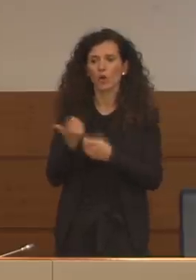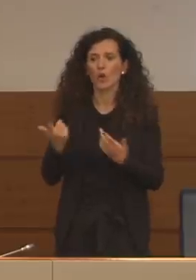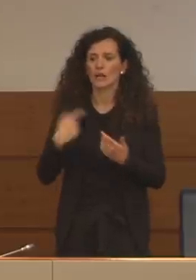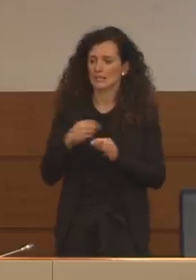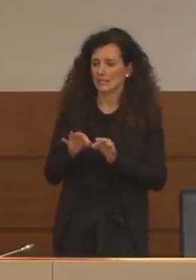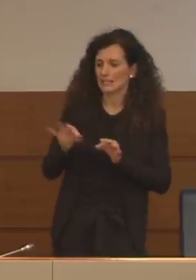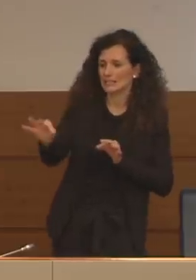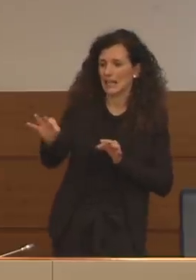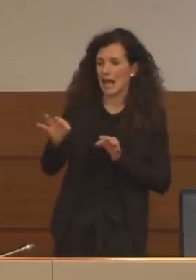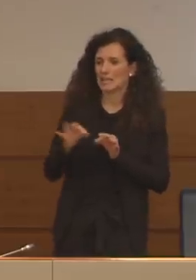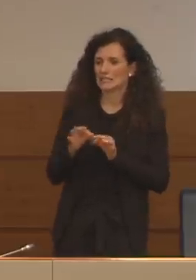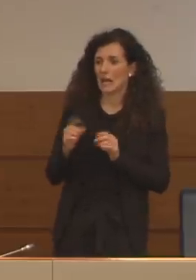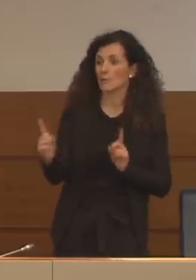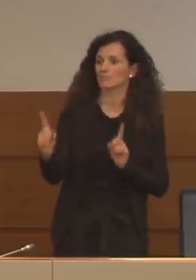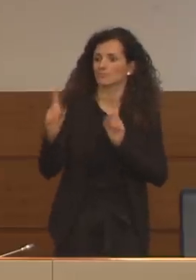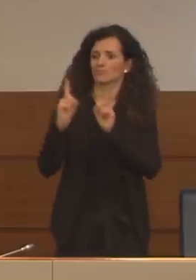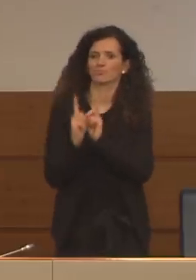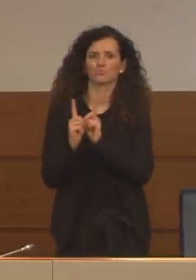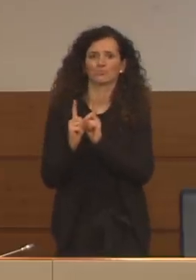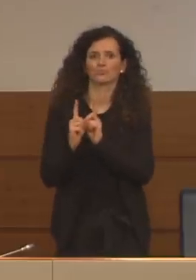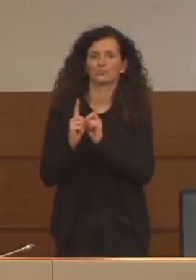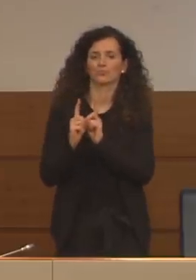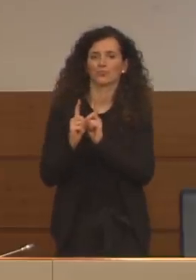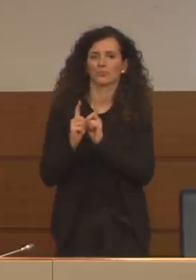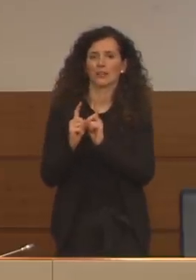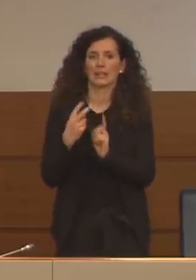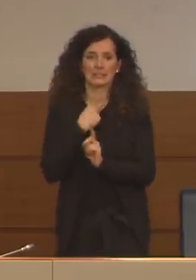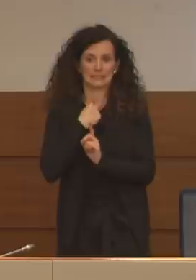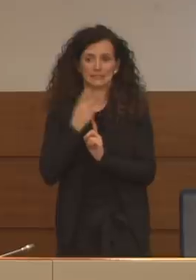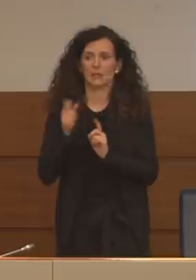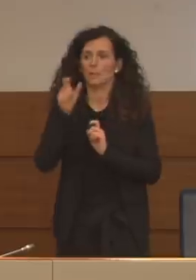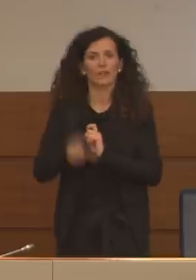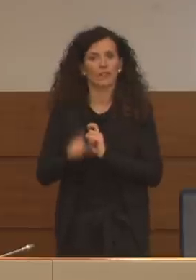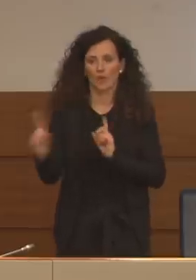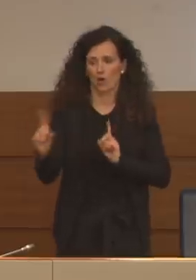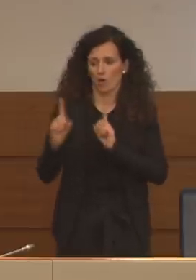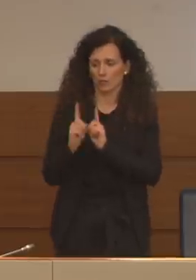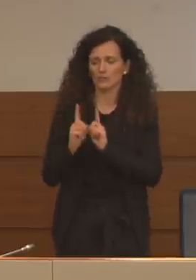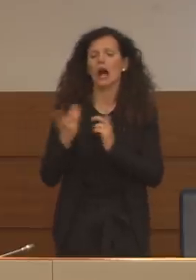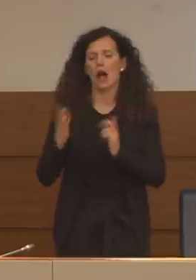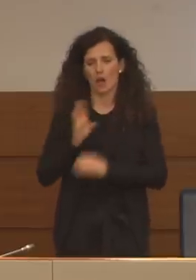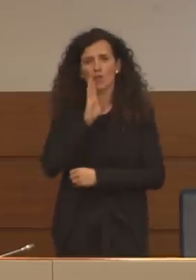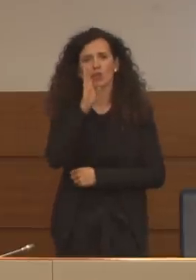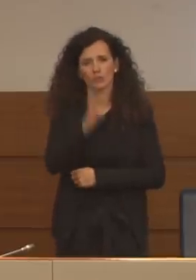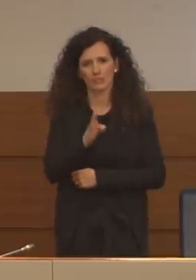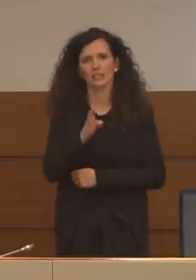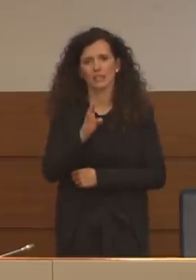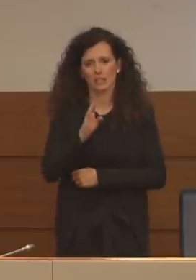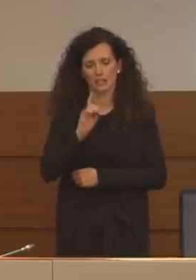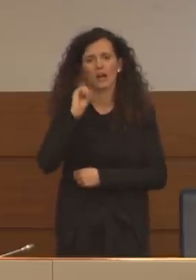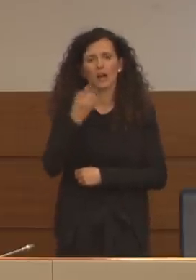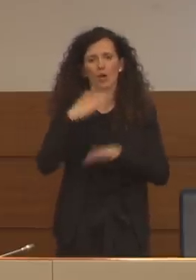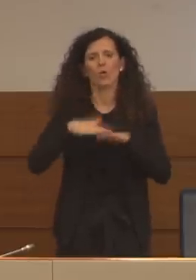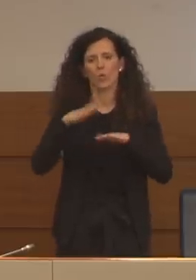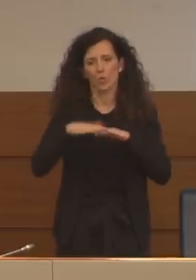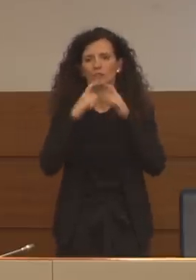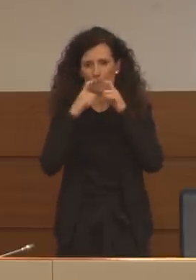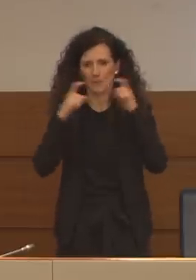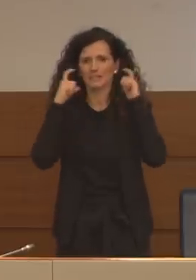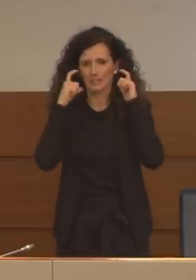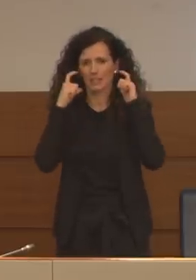mantenere questa distanza vanno consigliato e vanno utilizzate le mascherine su